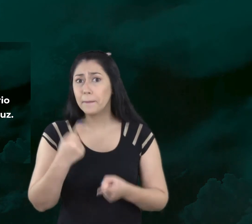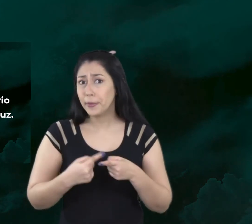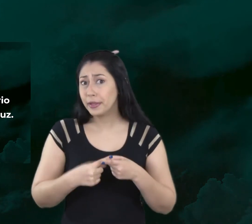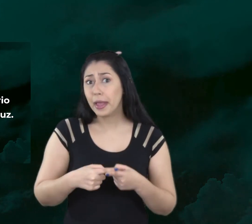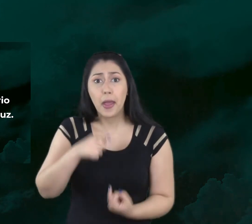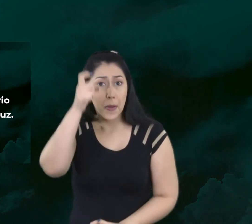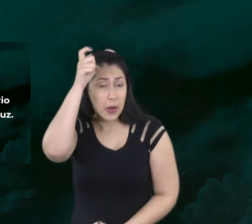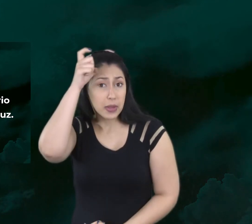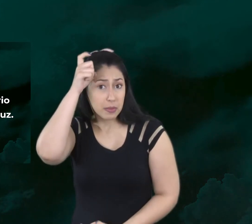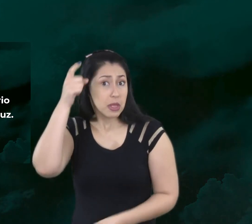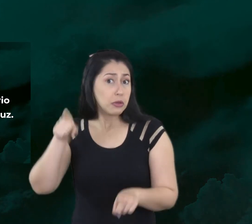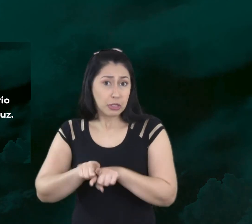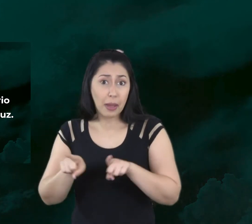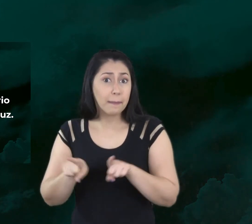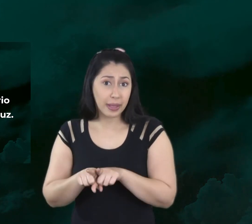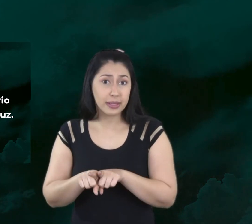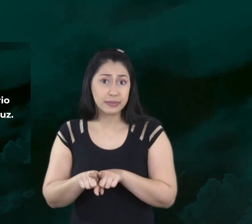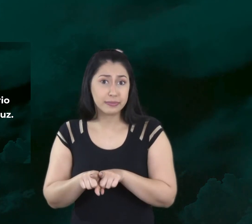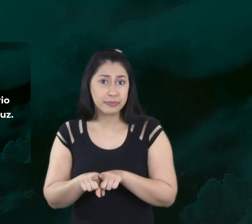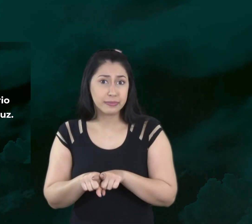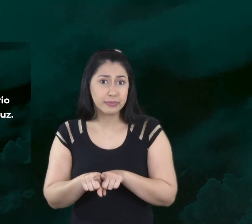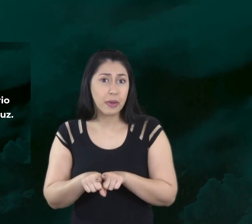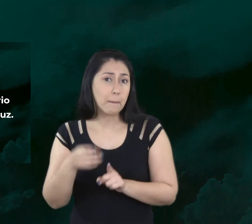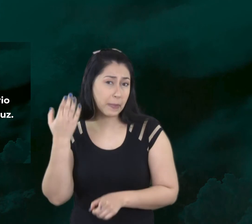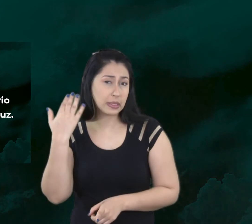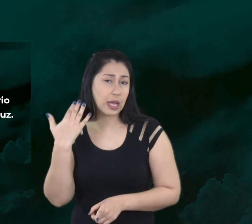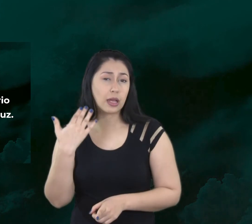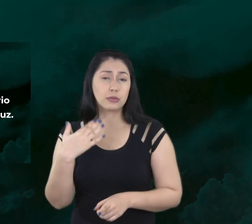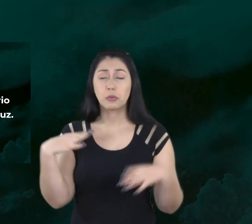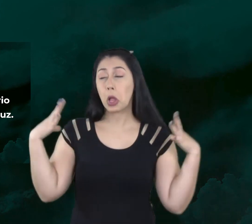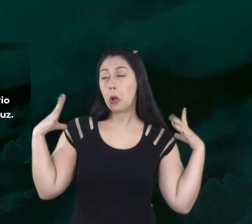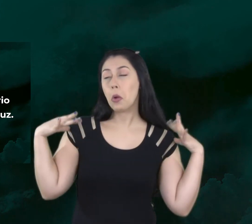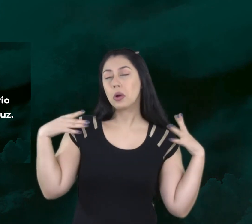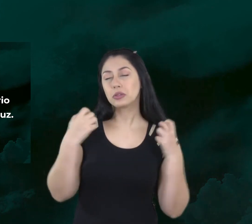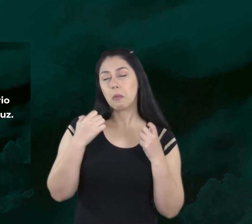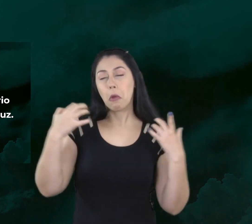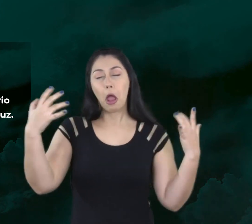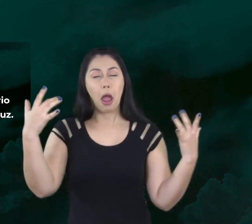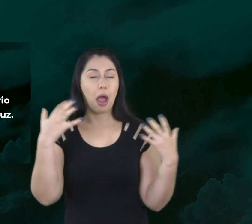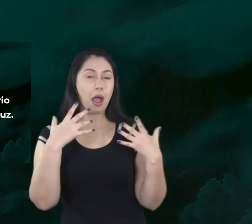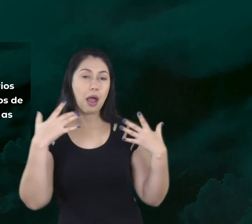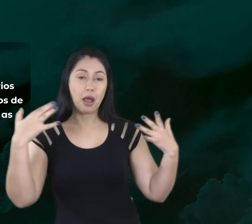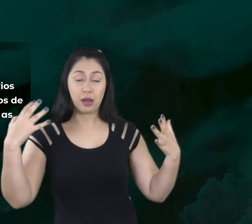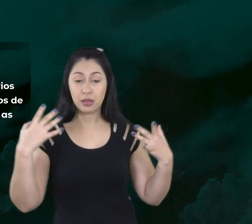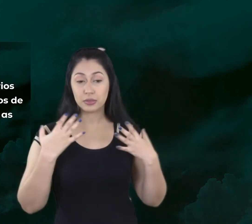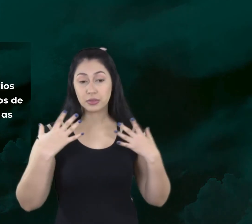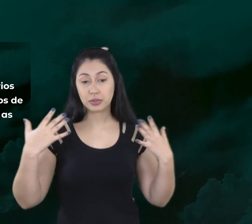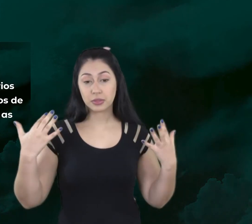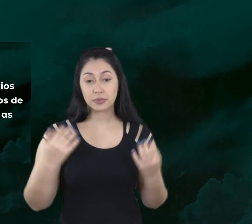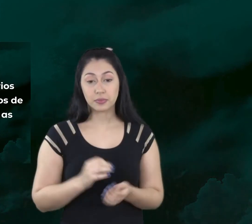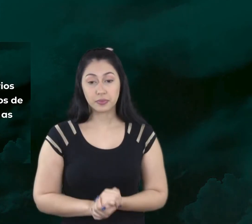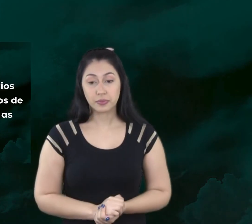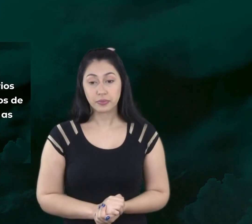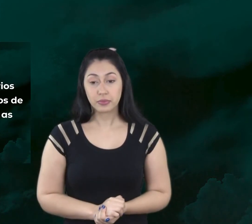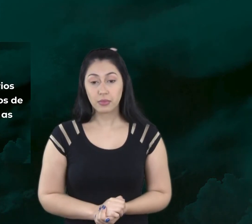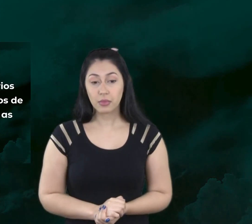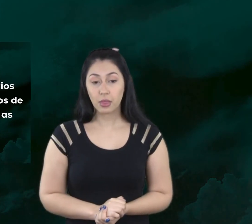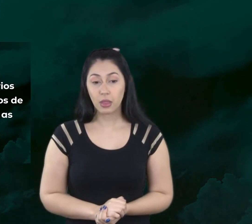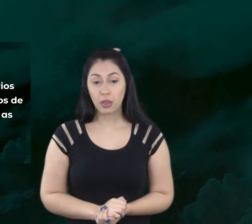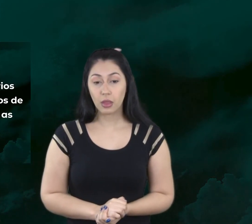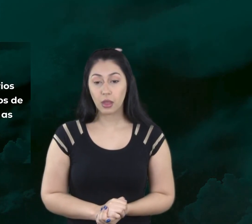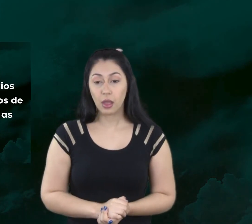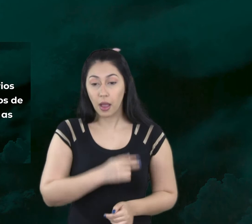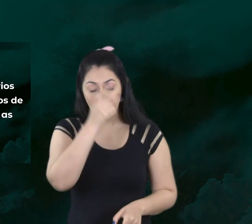transforma em anjo de luz, né? Não é muito, pois os seus próprios ministros